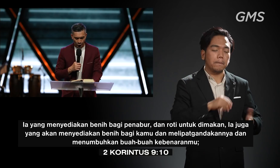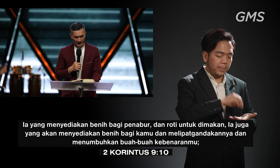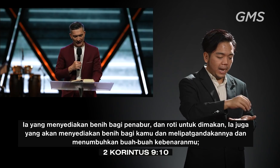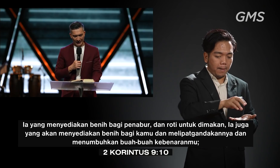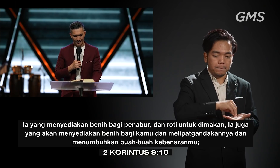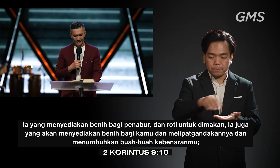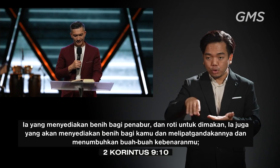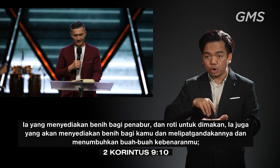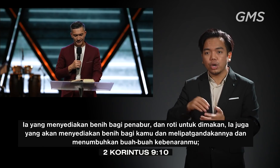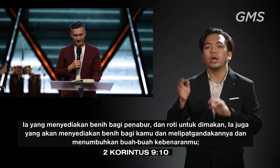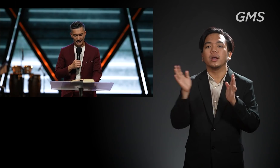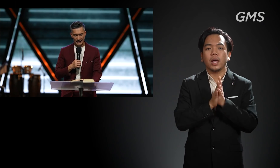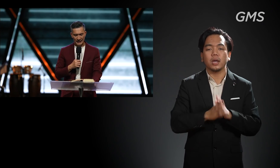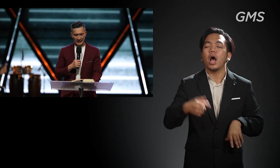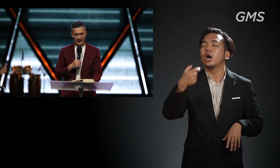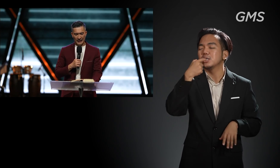roti untuk dimakan.